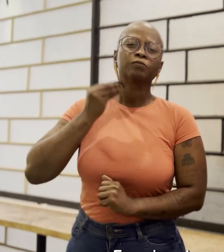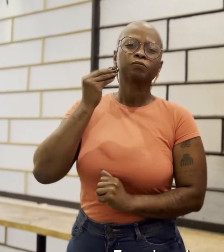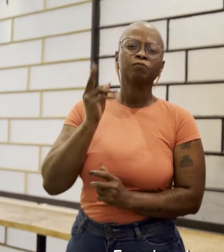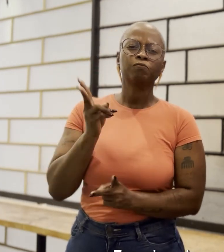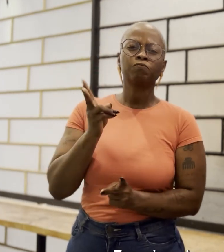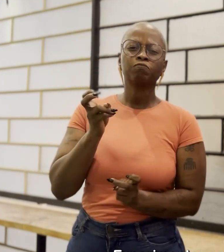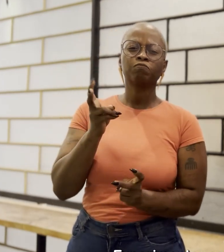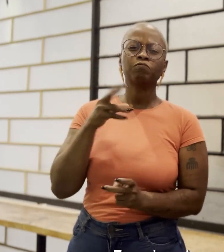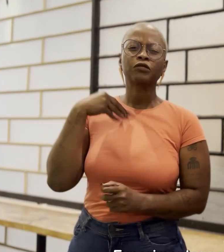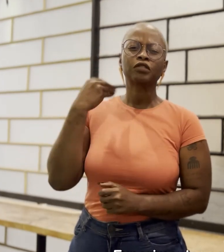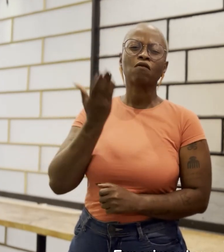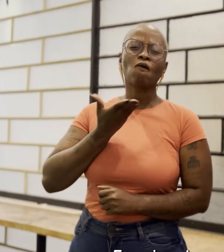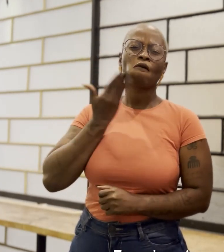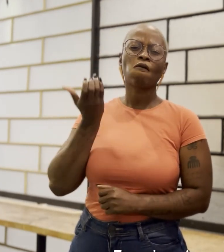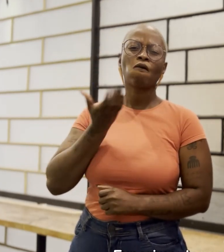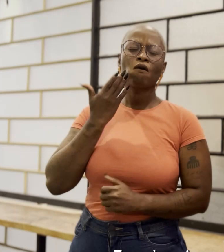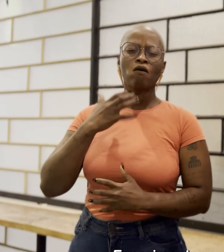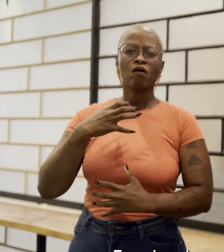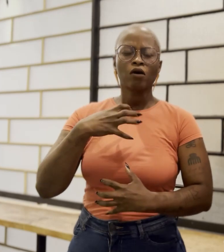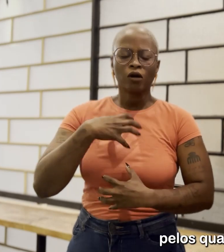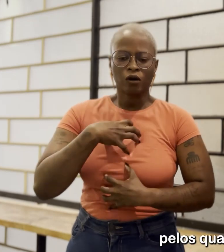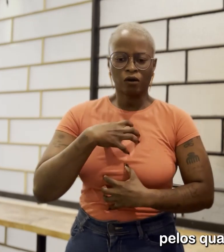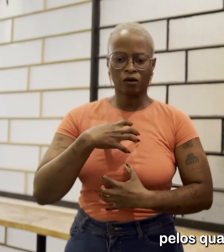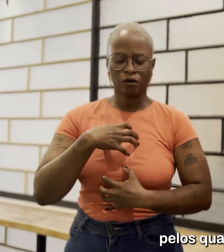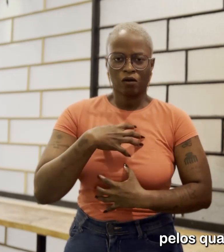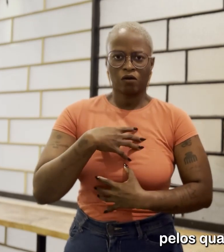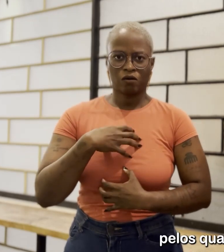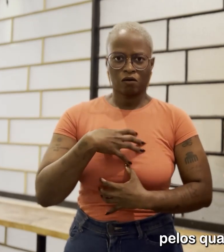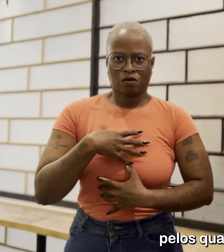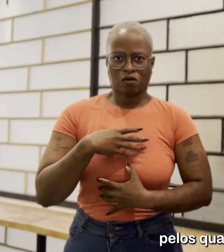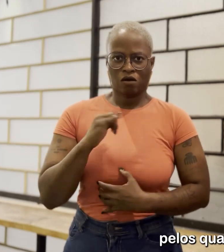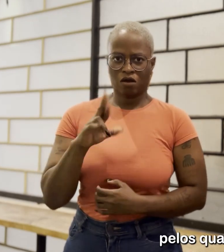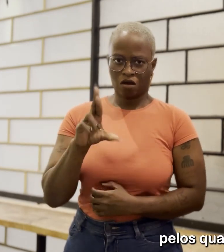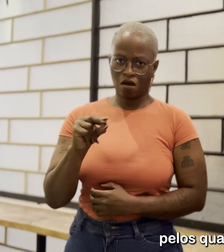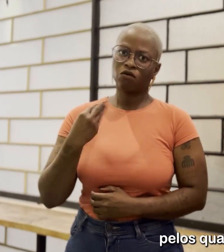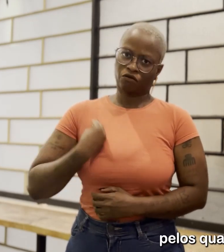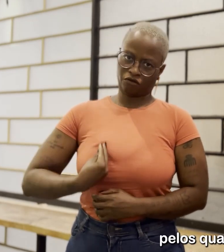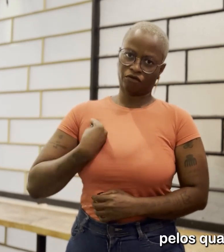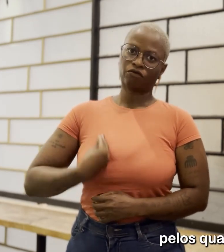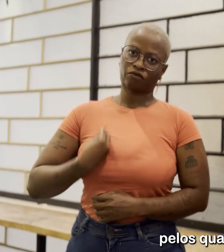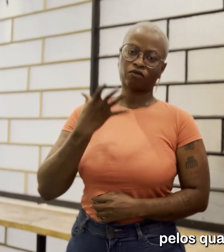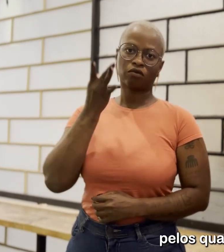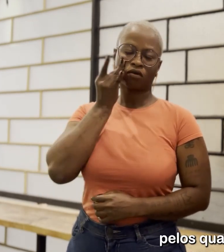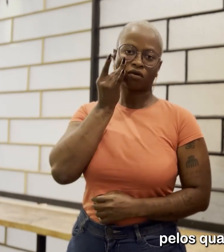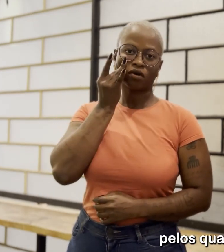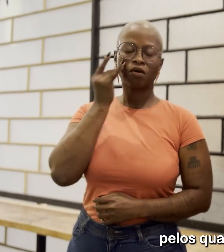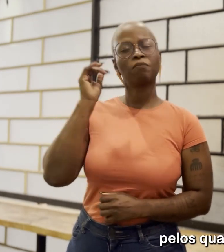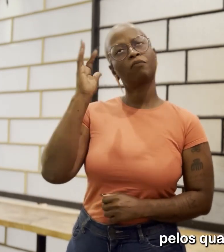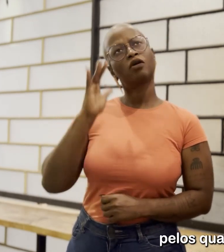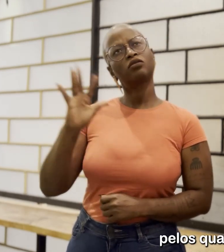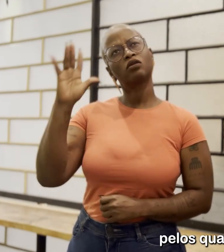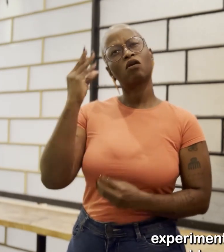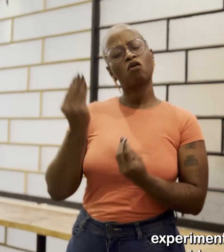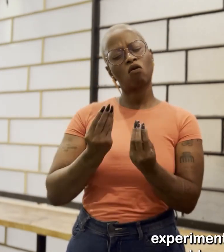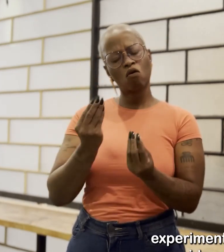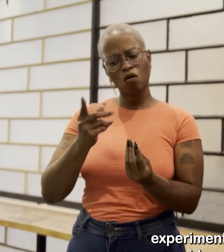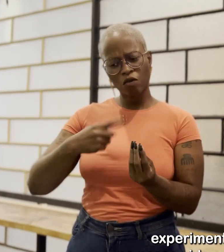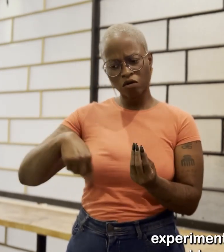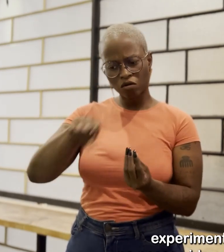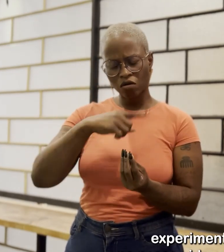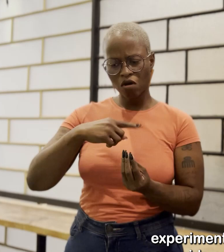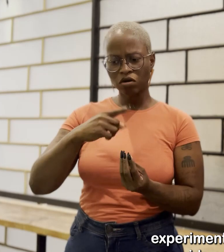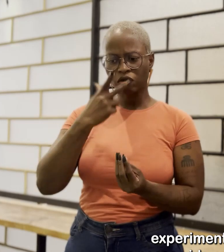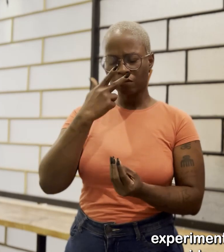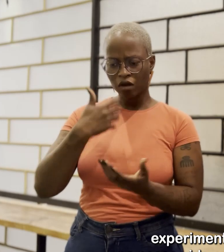experimentar esses estados corporais pelos quais Ícaro passou e pensar como a gente